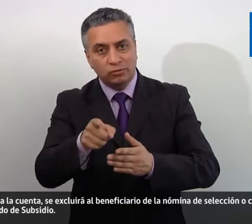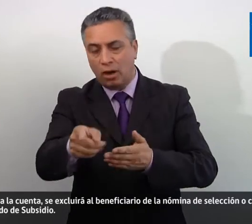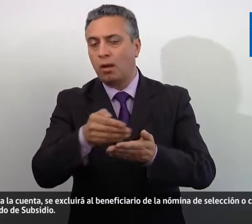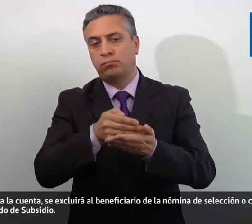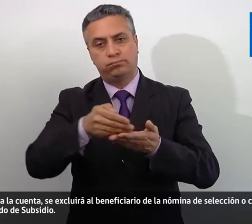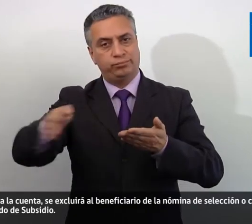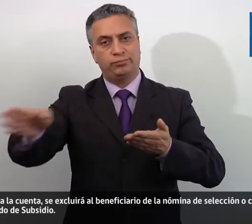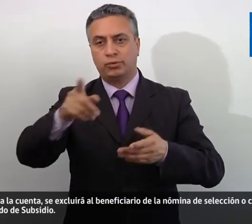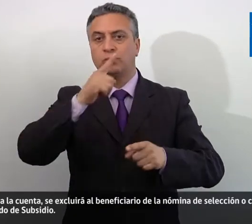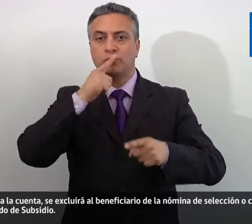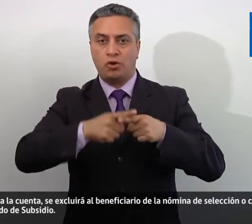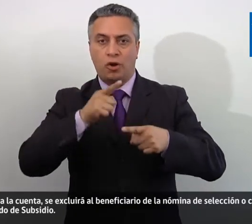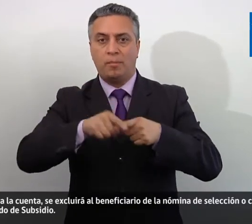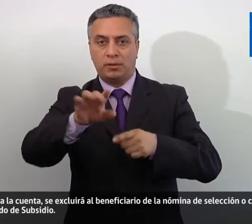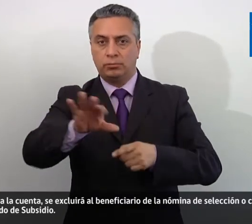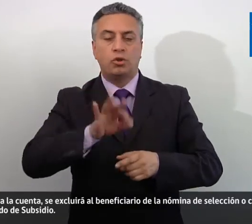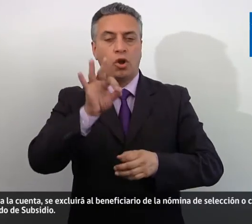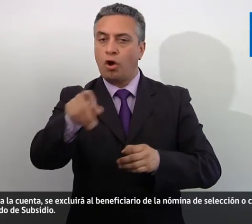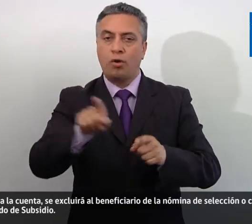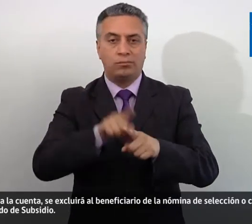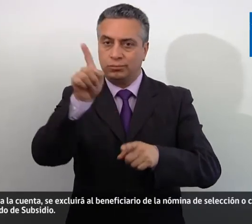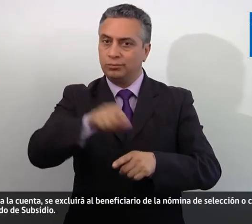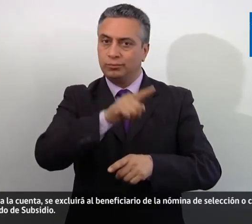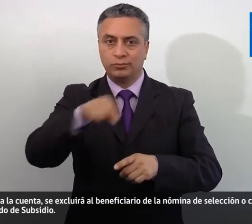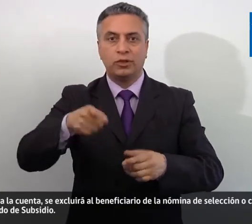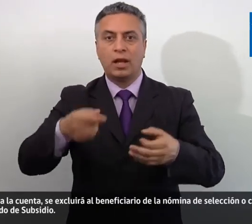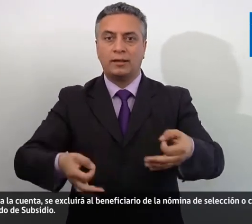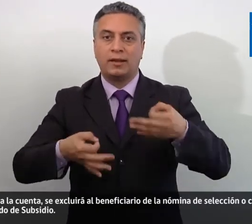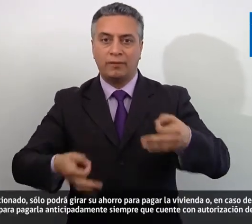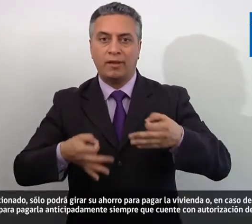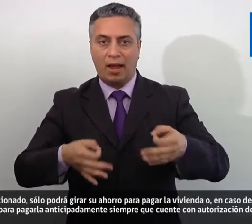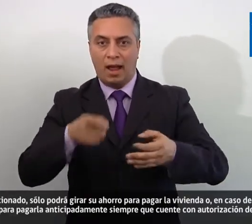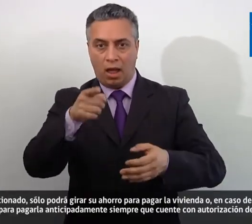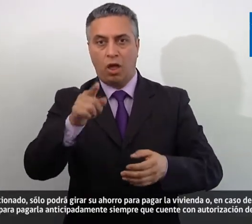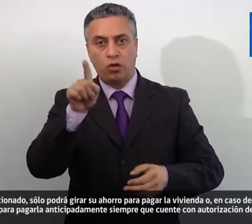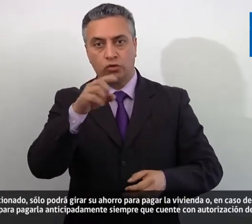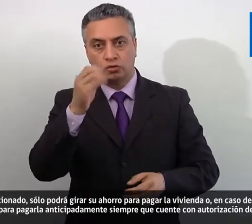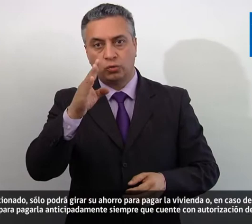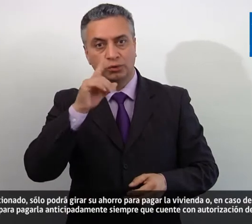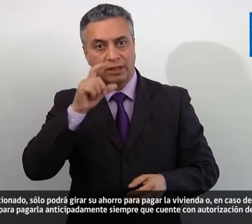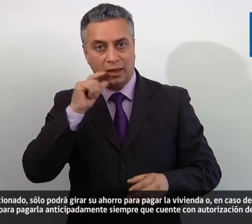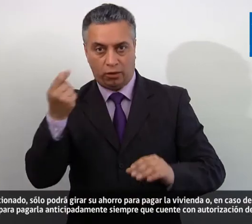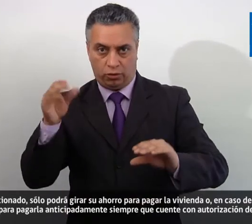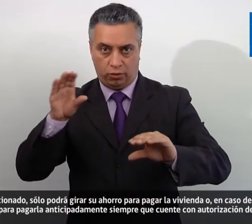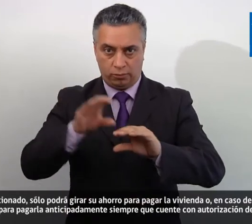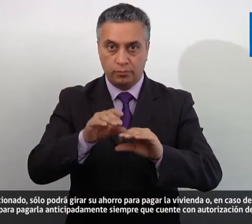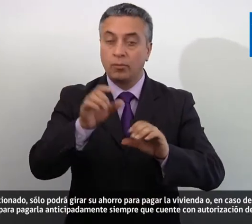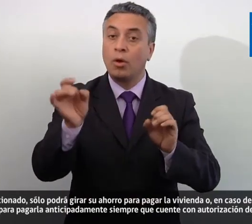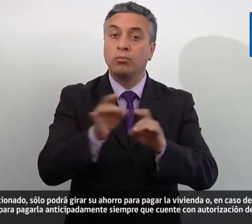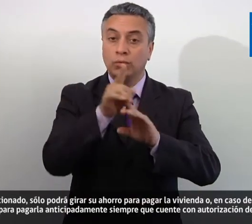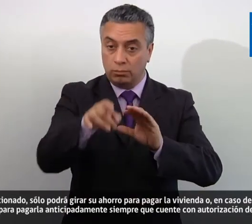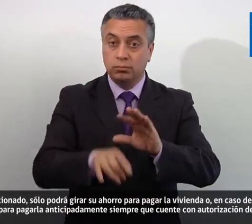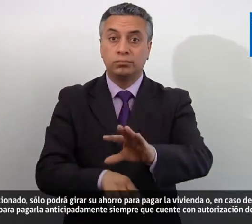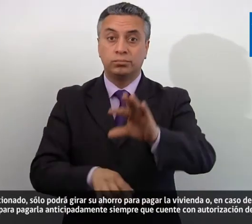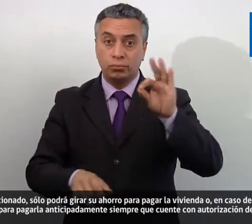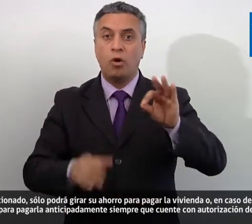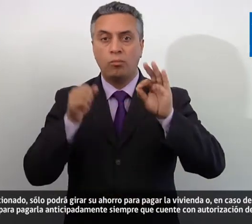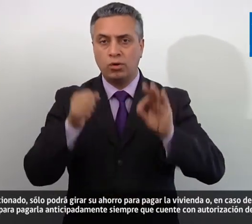nómina de selección o caducará el certificado de subsidio. Si resulta seleccionado, solo podrá girar su ahorro para pagar la